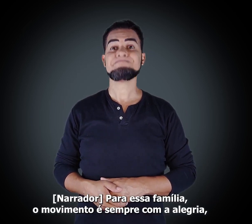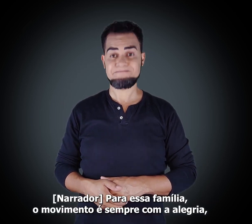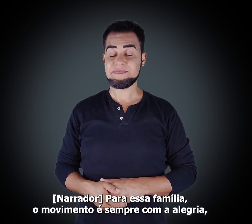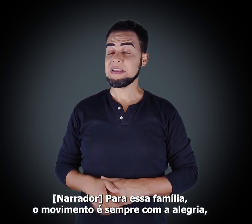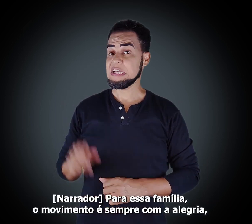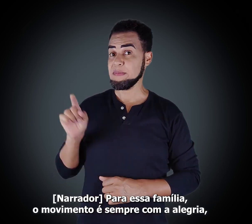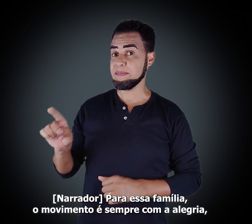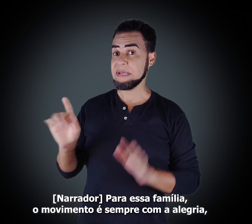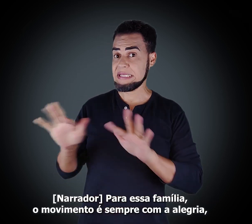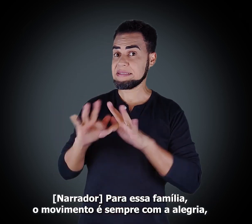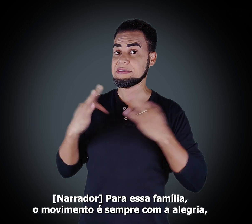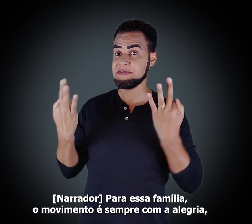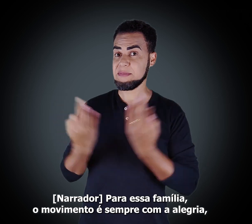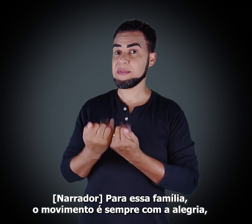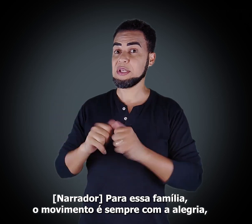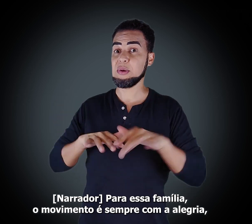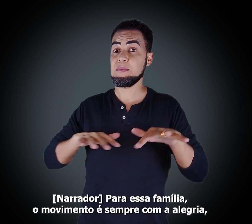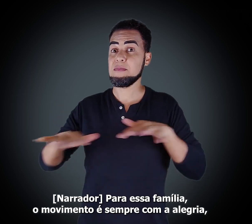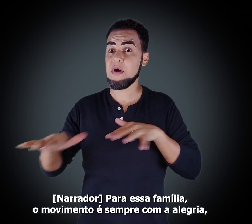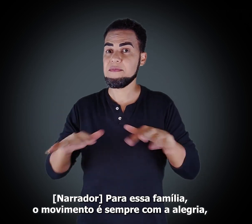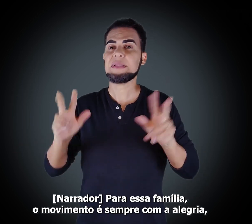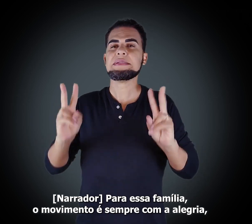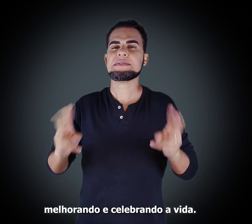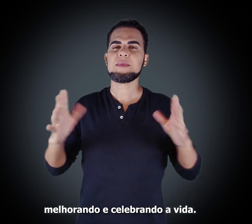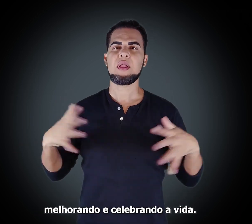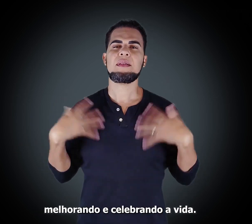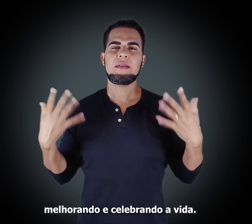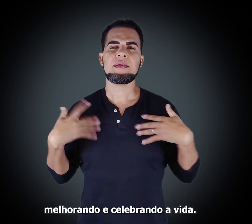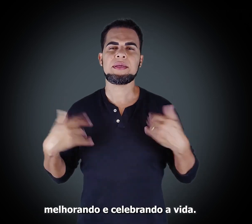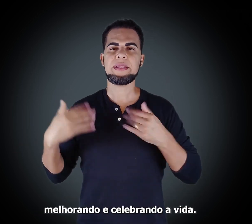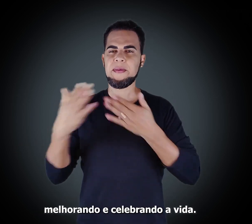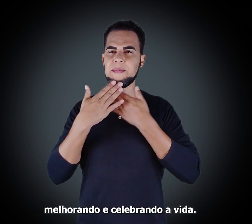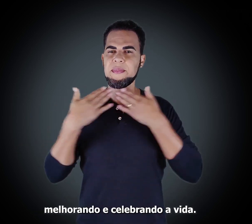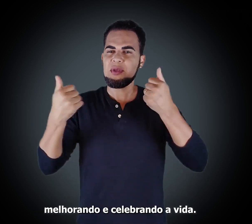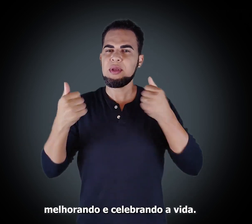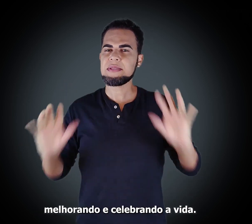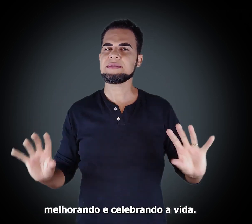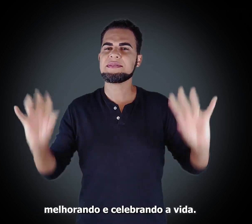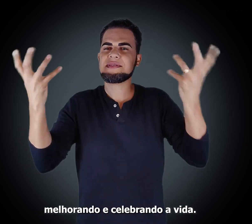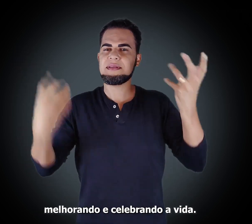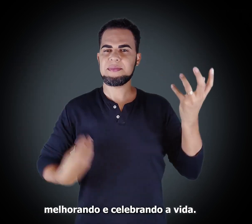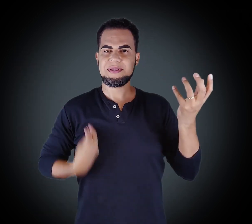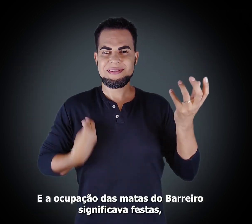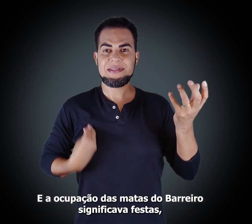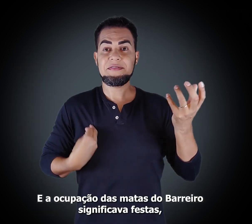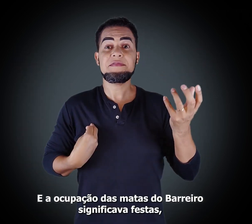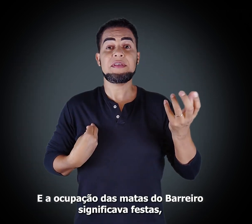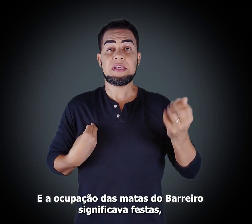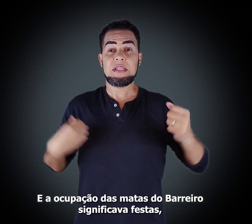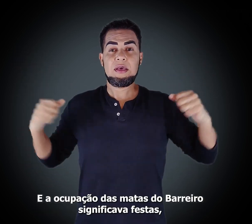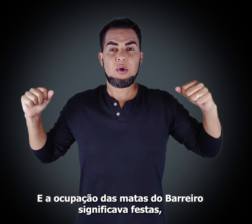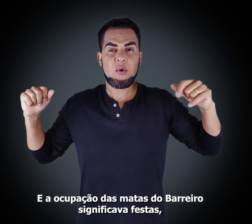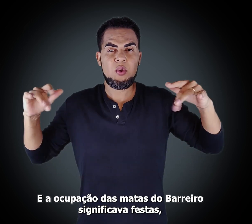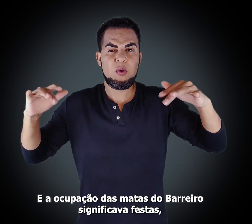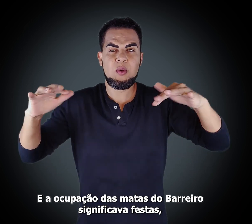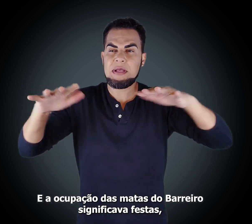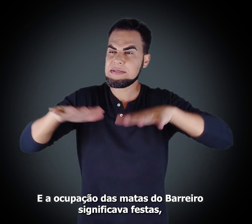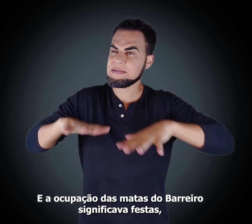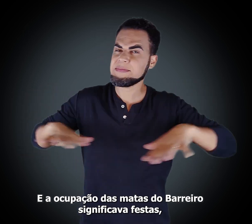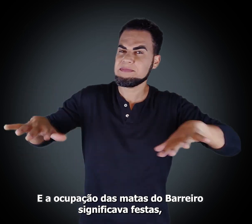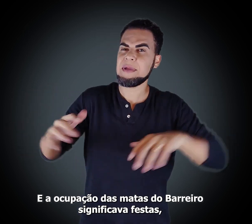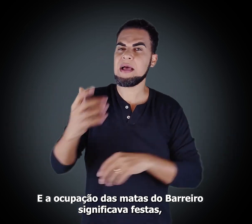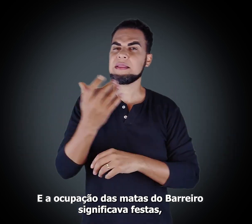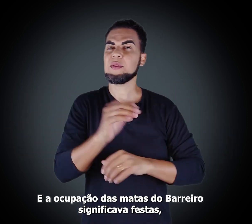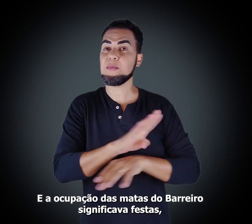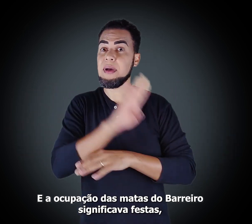Para essa família, o movimento é sempre com alegria, melhorando e celebrando a vida. E a ocupação das matas do